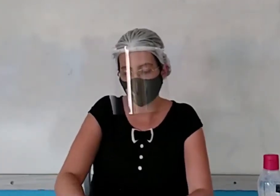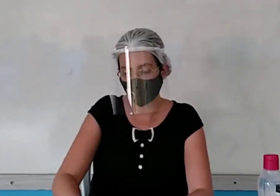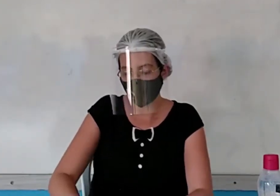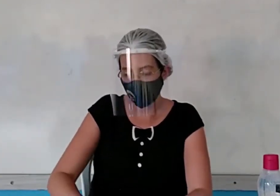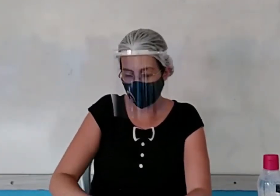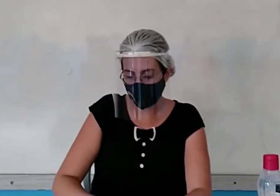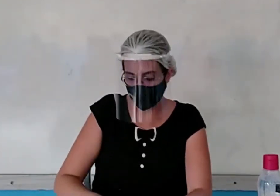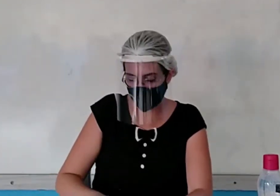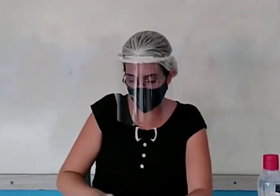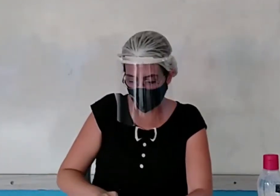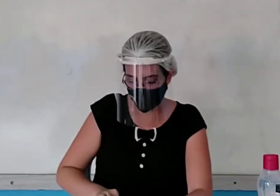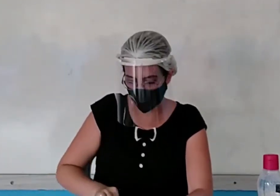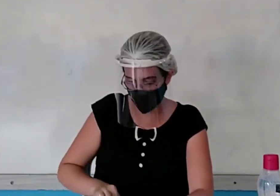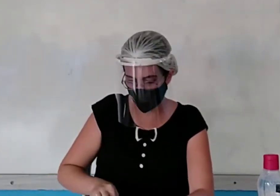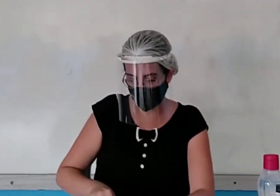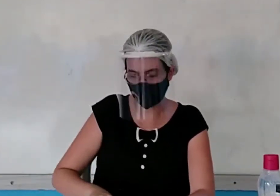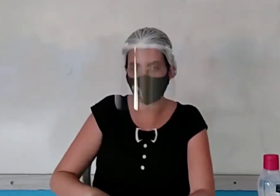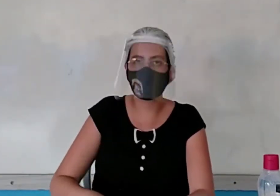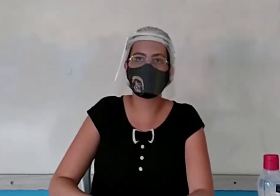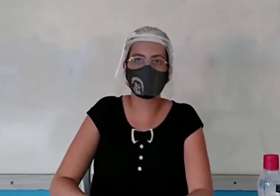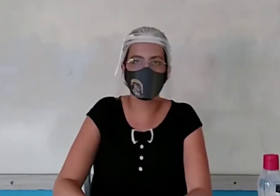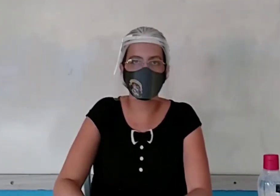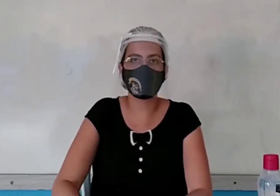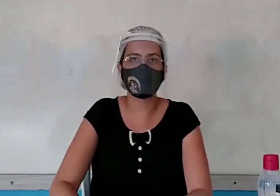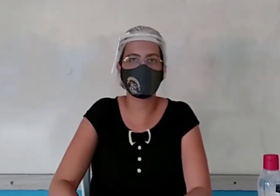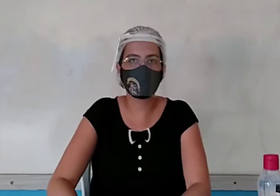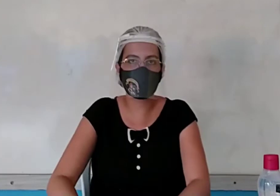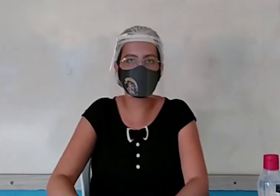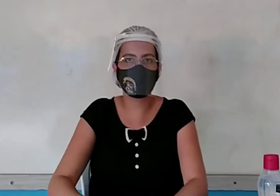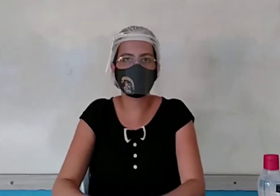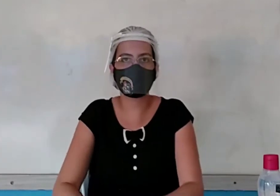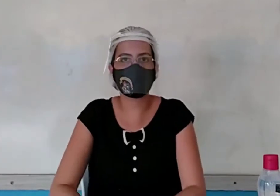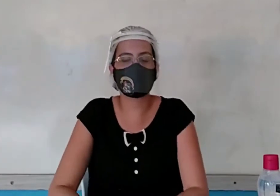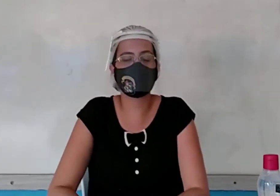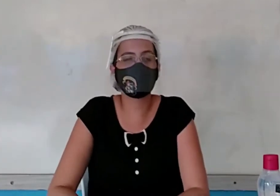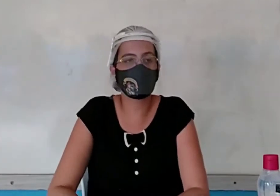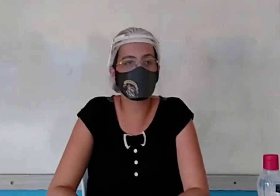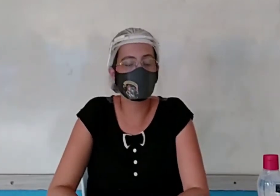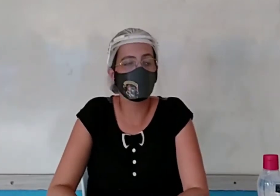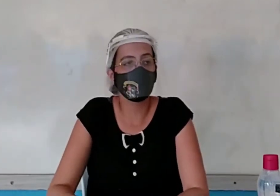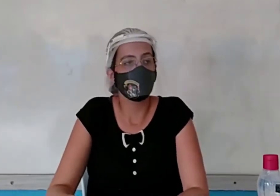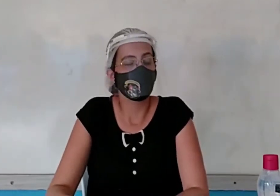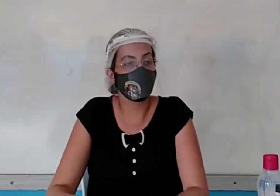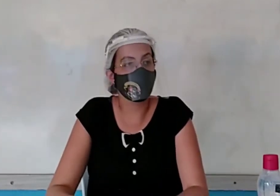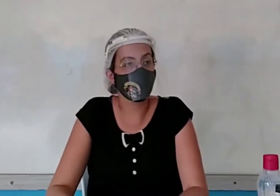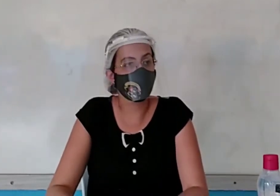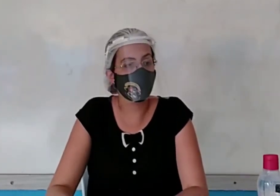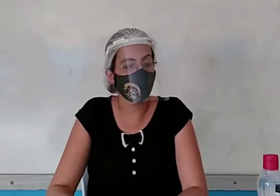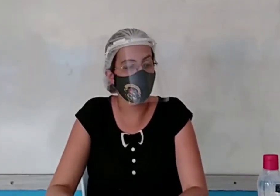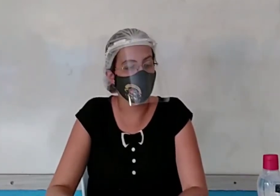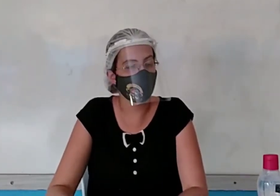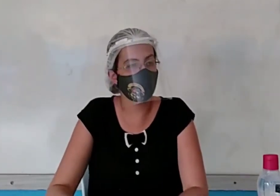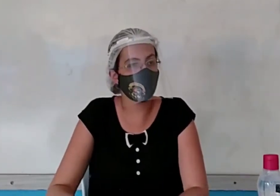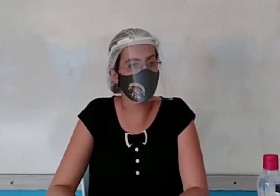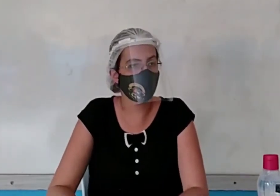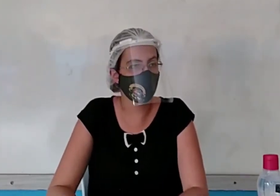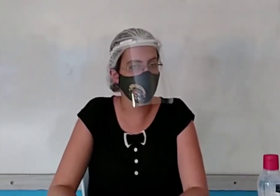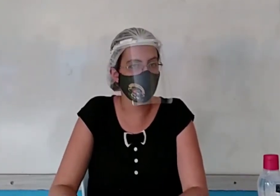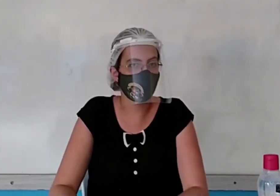Quando a gente fala de trânsito, isso vocês já sabem, com certeza, nós não estamos falando só das pessoas que